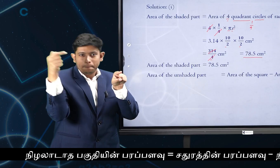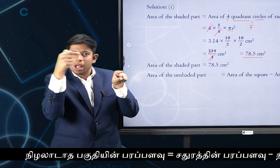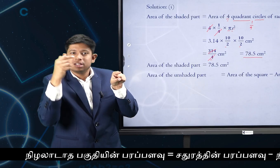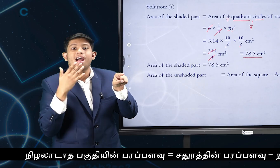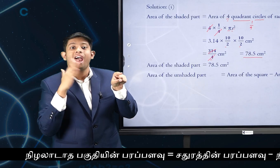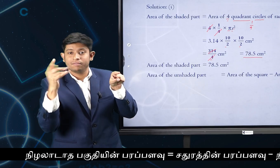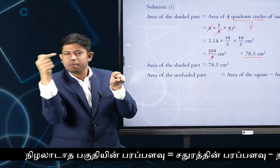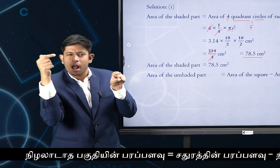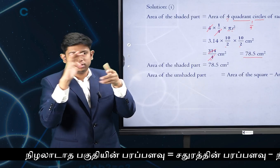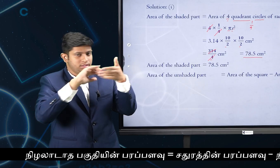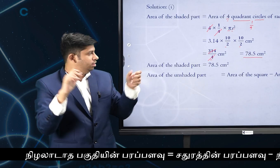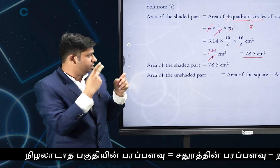பகுதி.